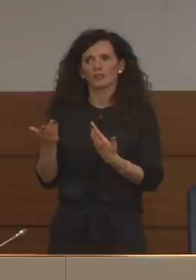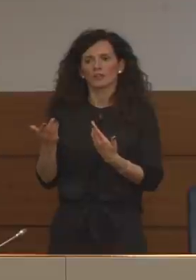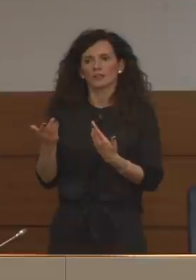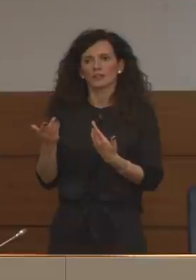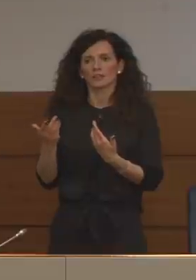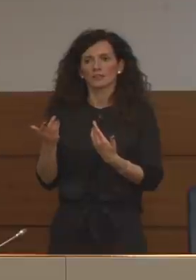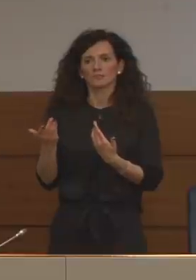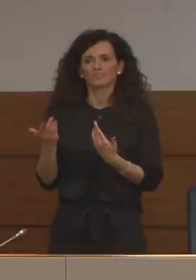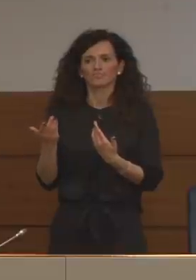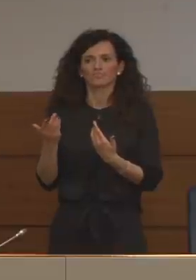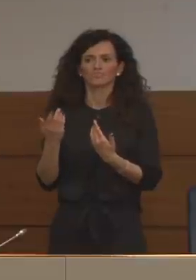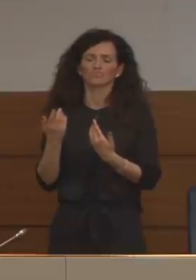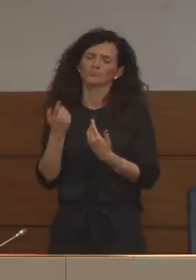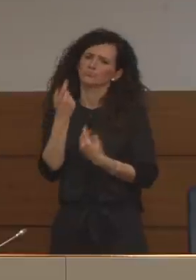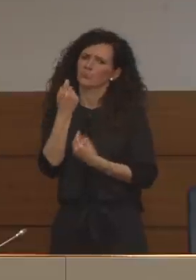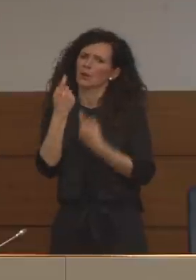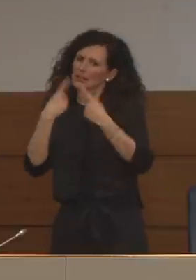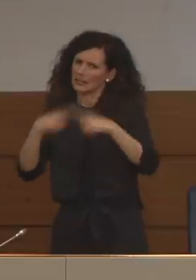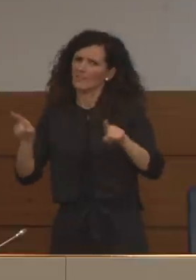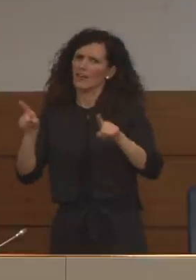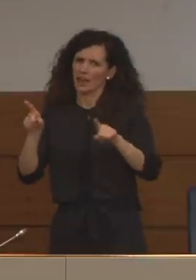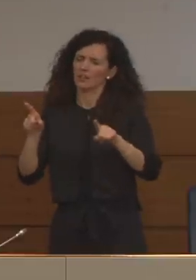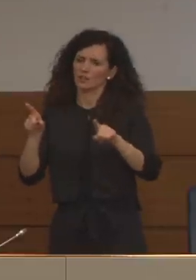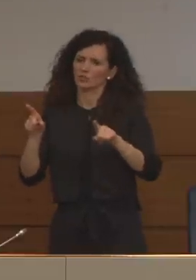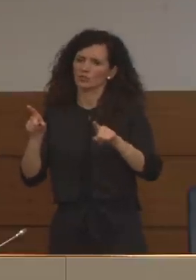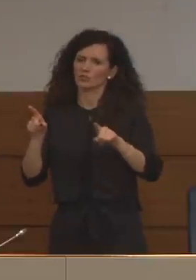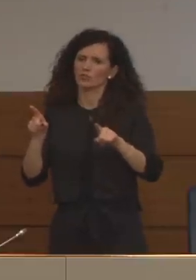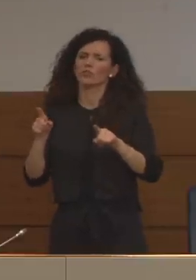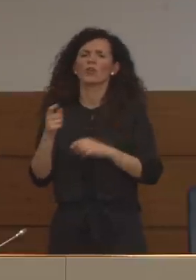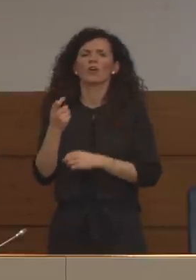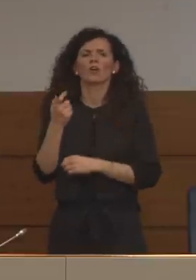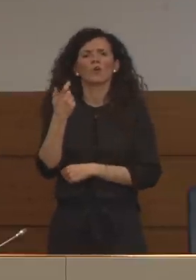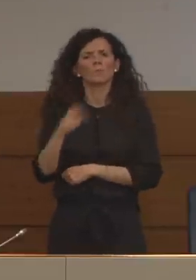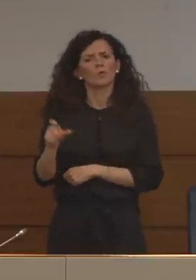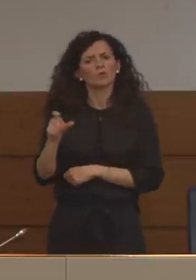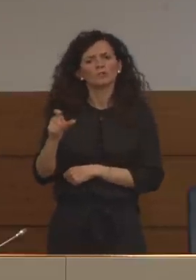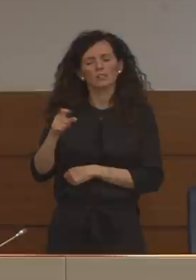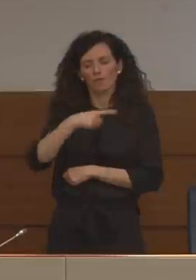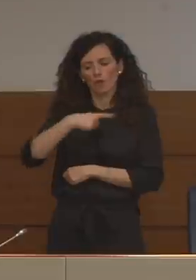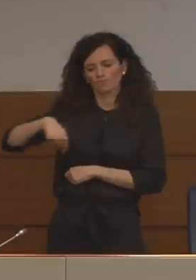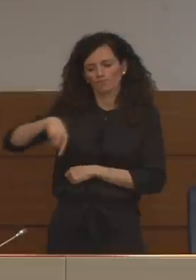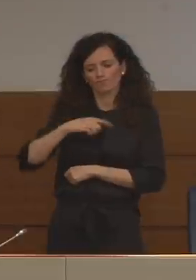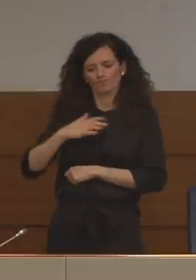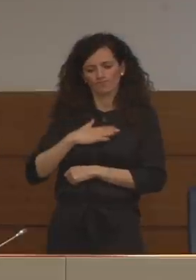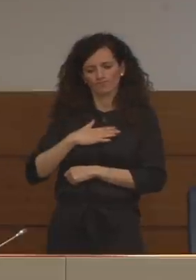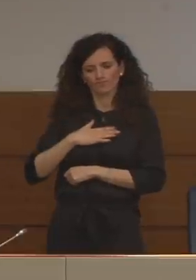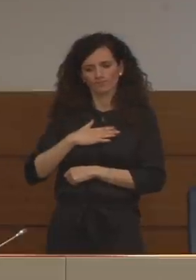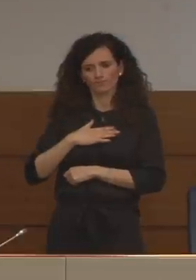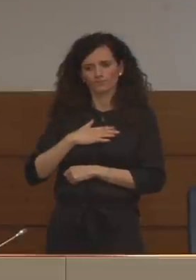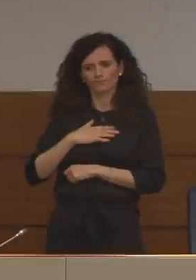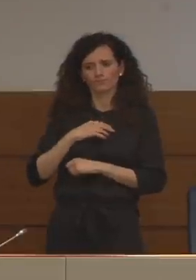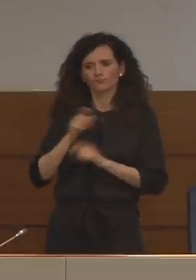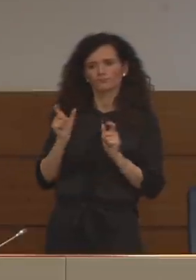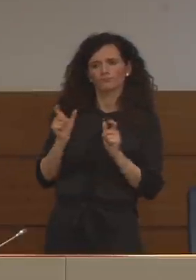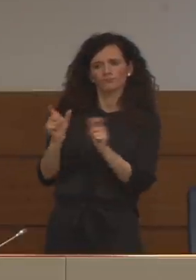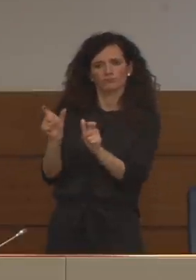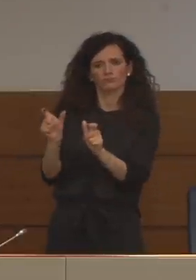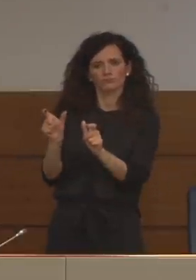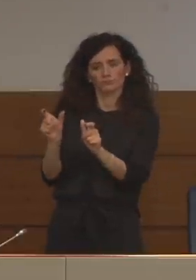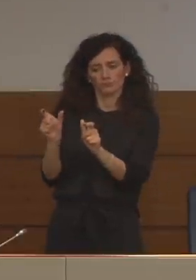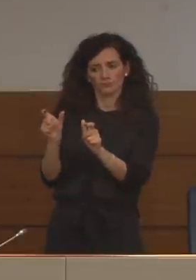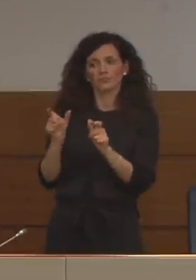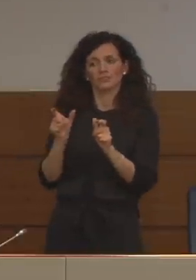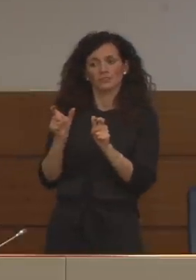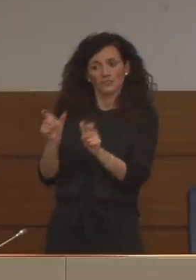diversa proprio perché abbiamo messo in essere delle misure di contenimento